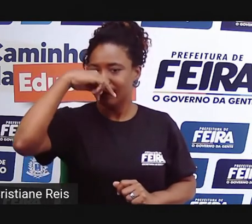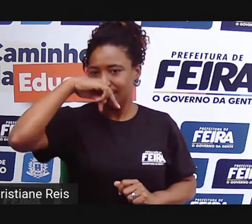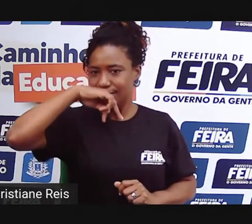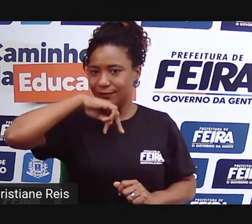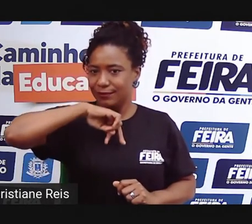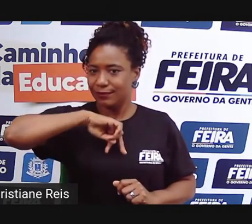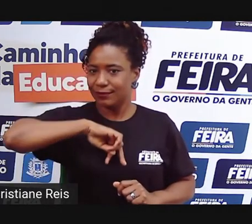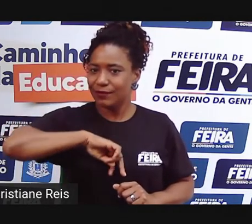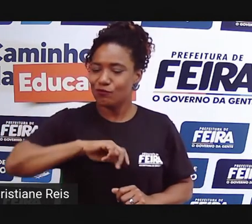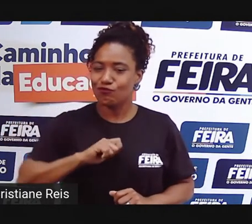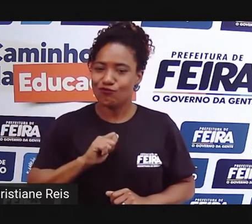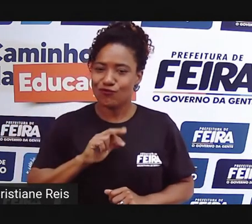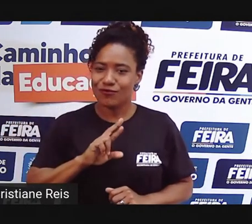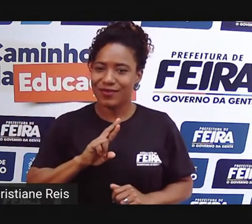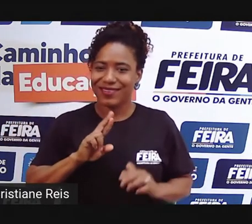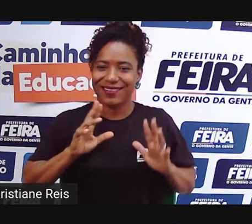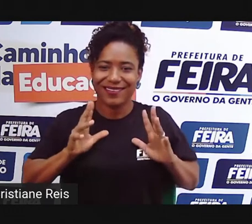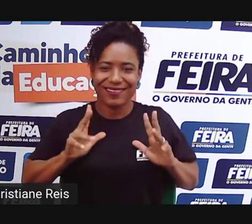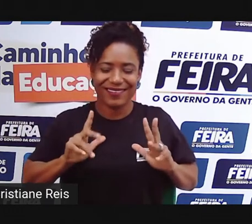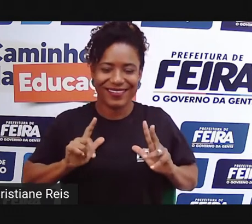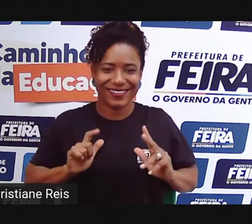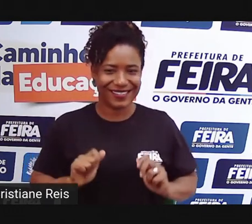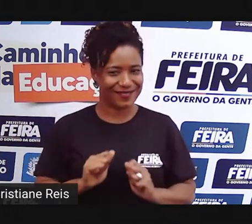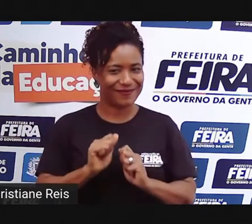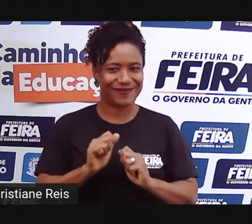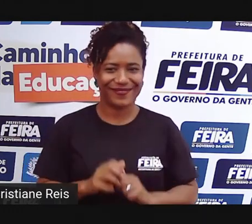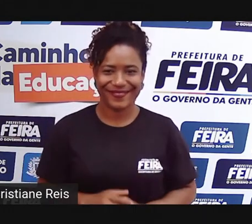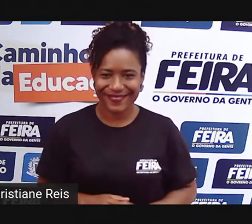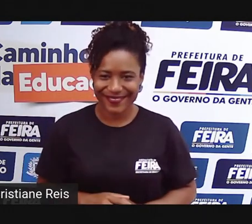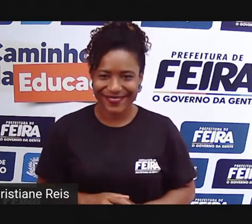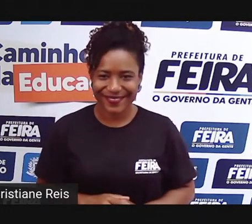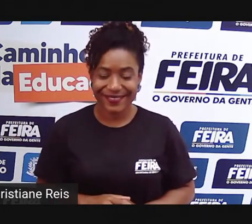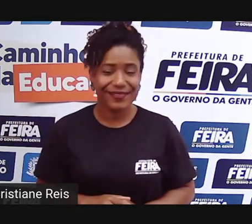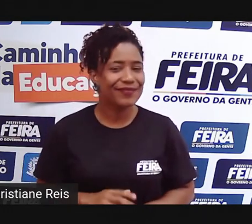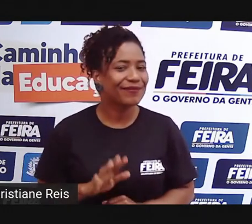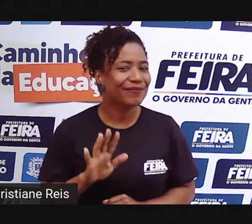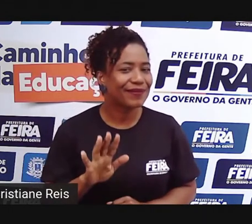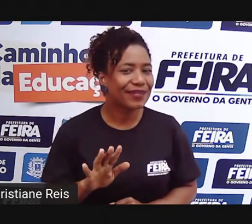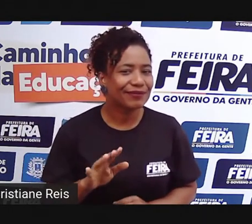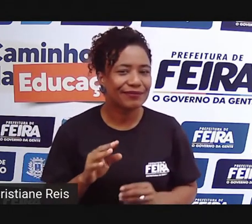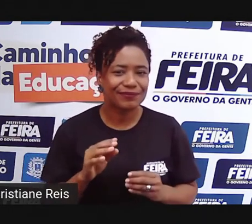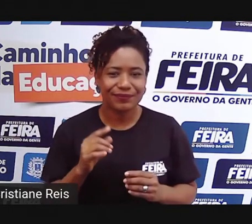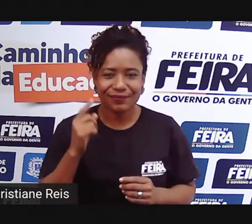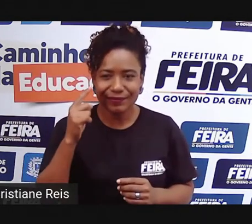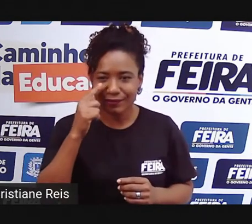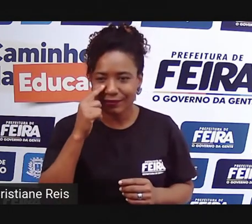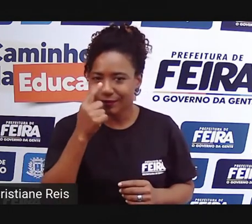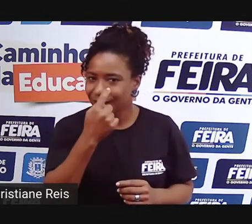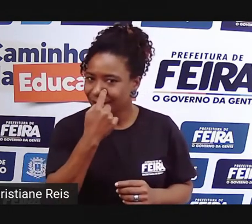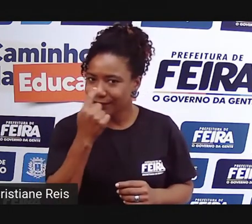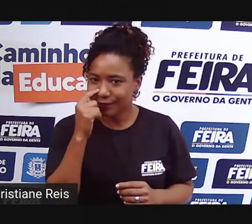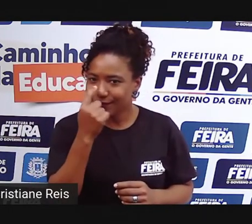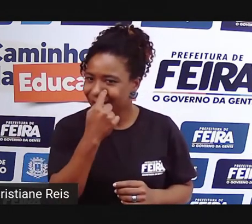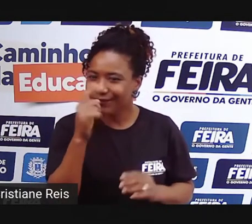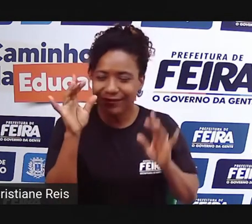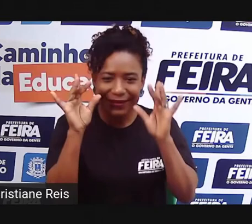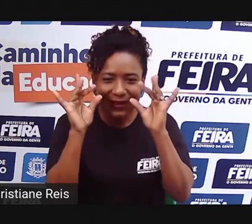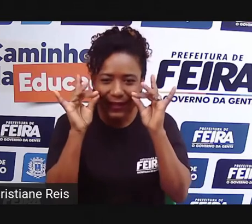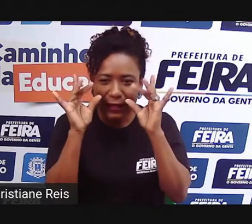E aí, meninada, sabe o que, que acontece? Aquele mucozinho que forma no nosso